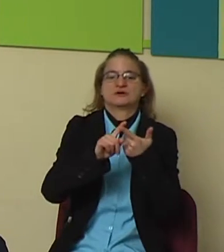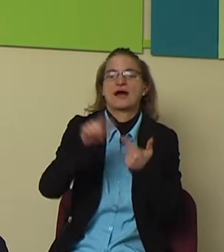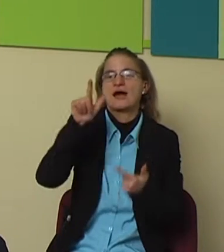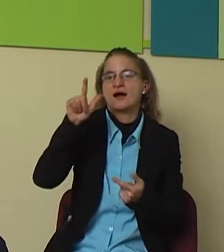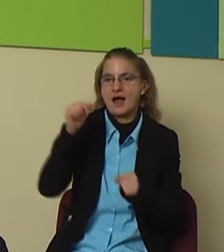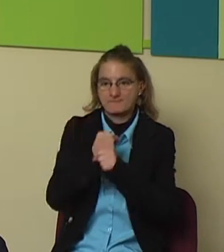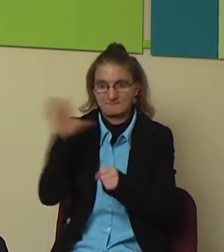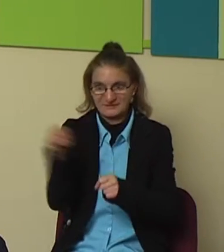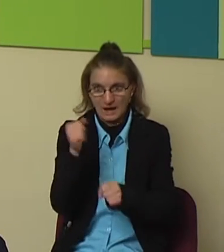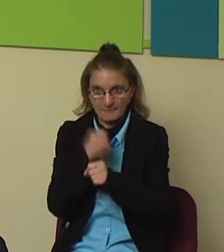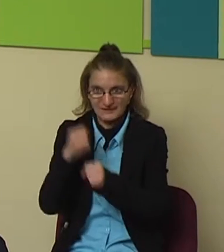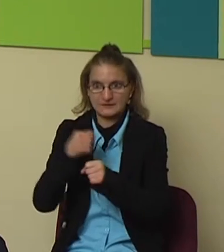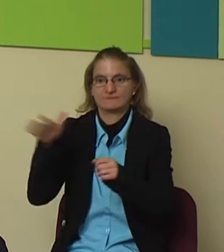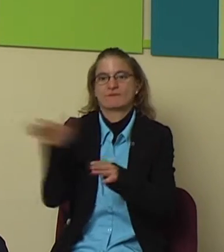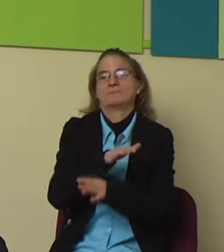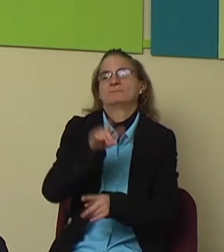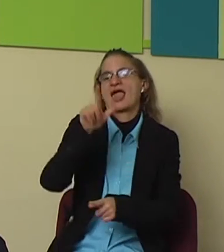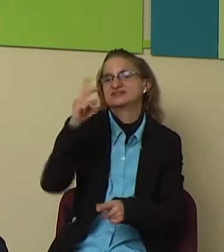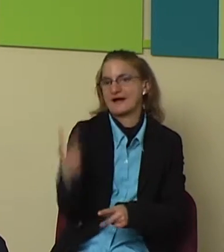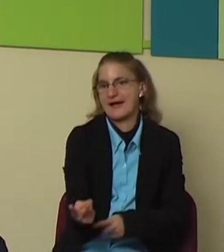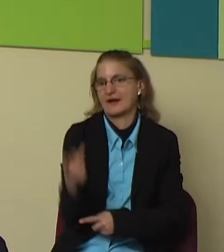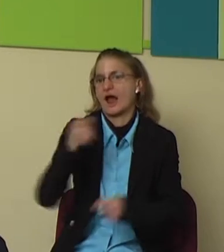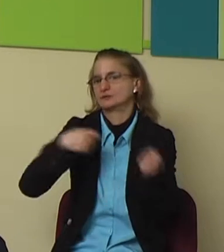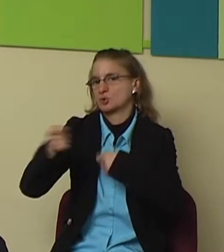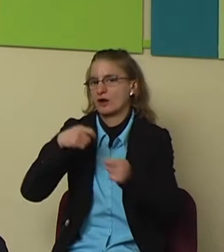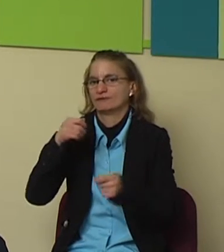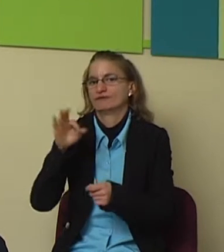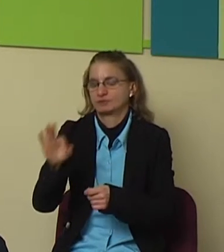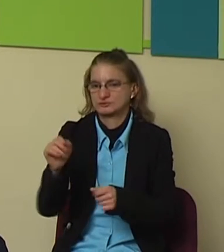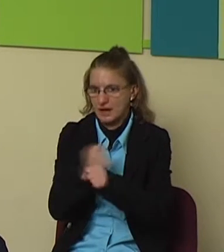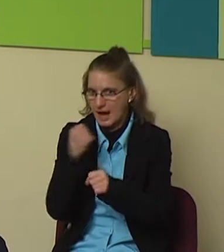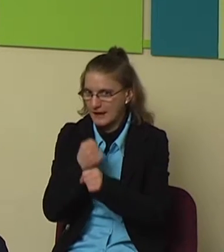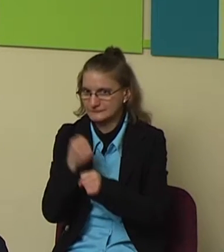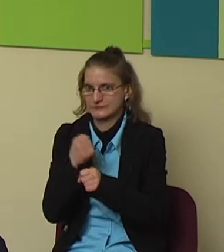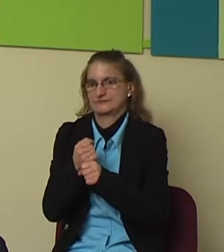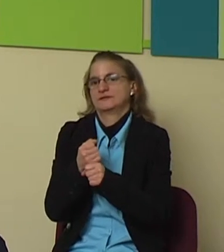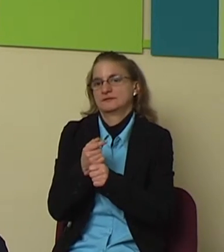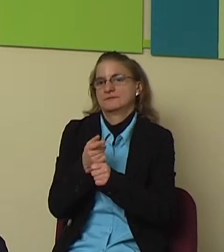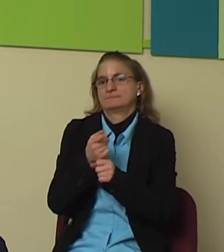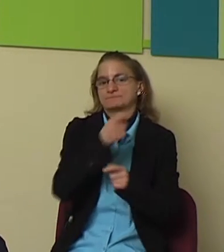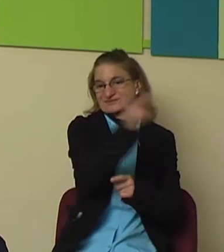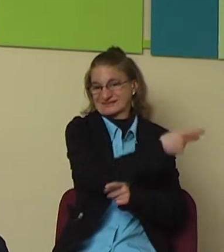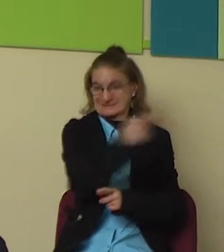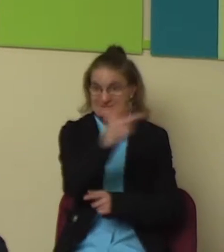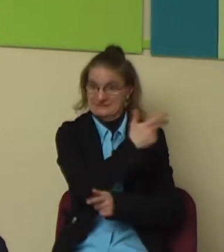kann man entweder die Mitarbeiter des BGWs oder die Mitarbeiter von der LK2-Agentur für